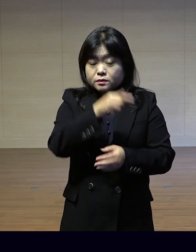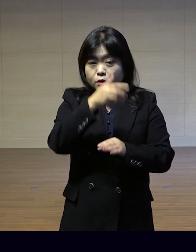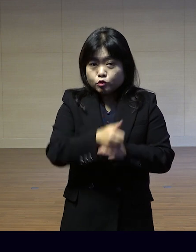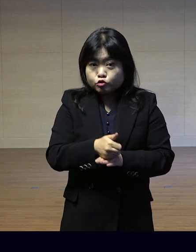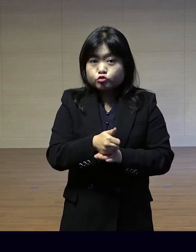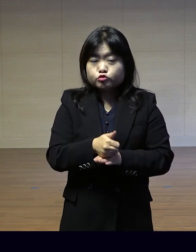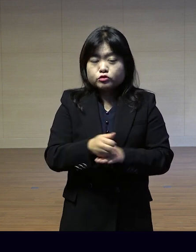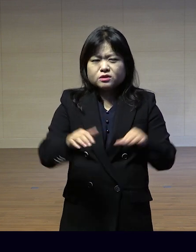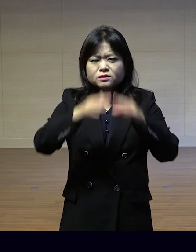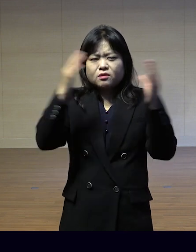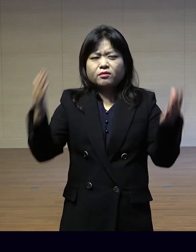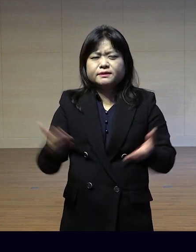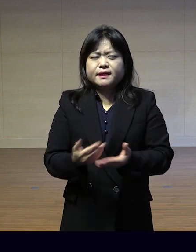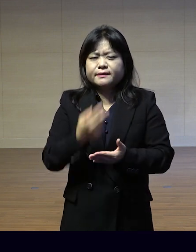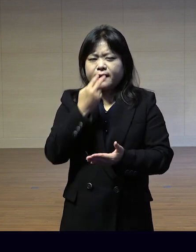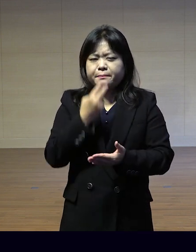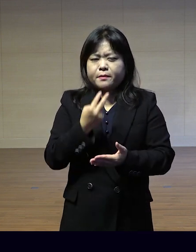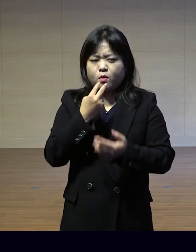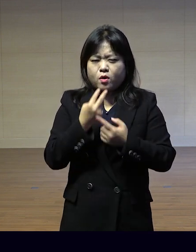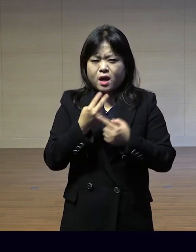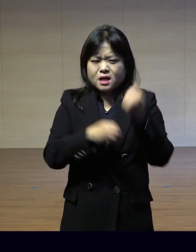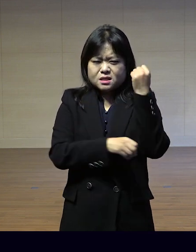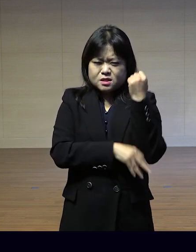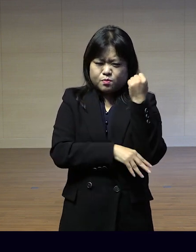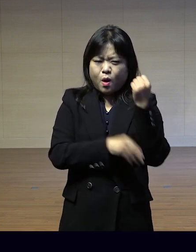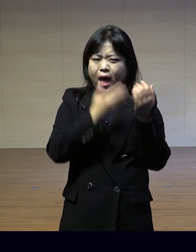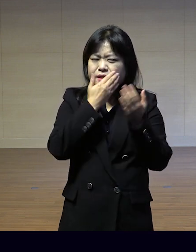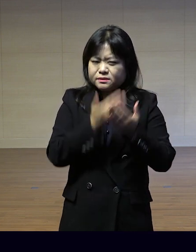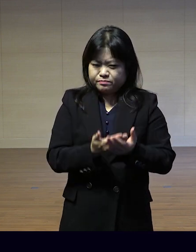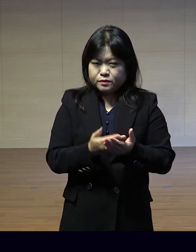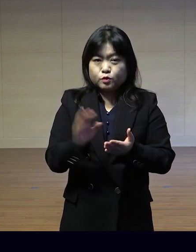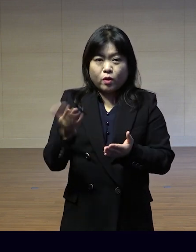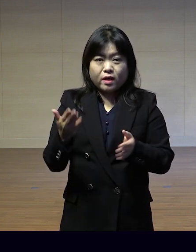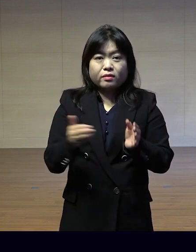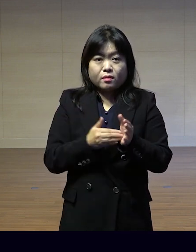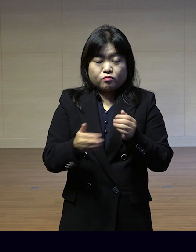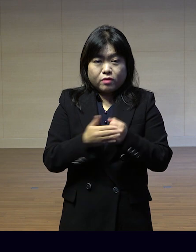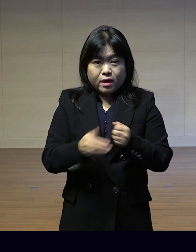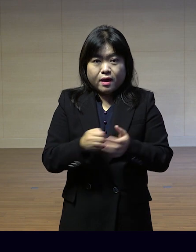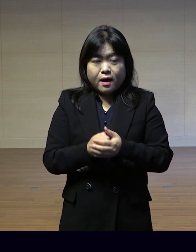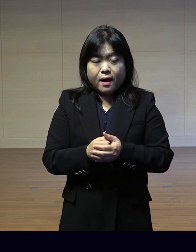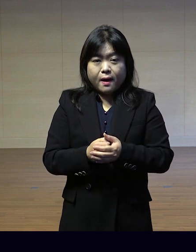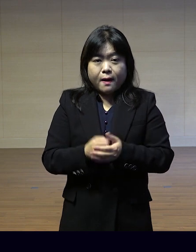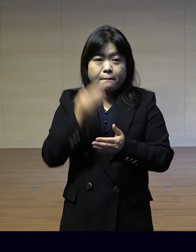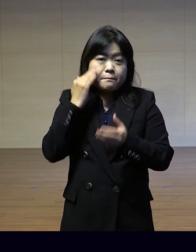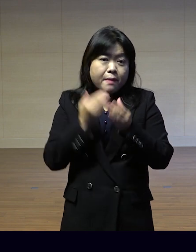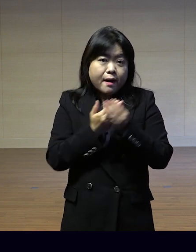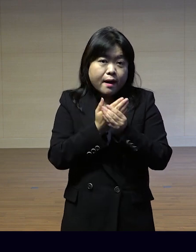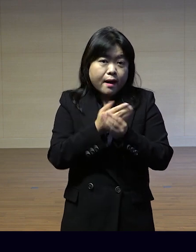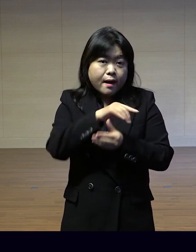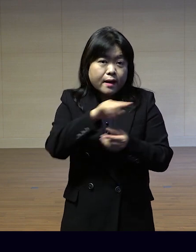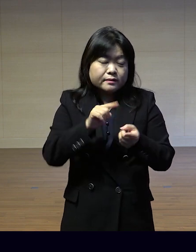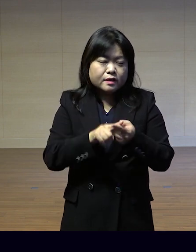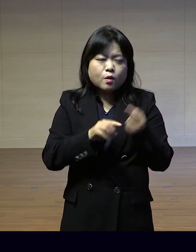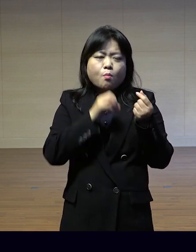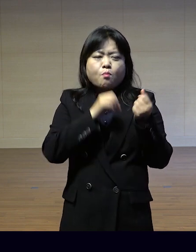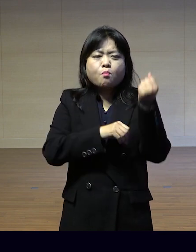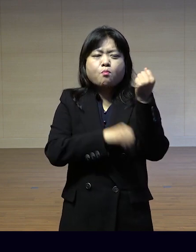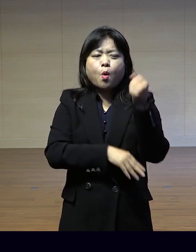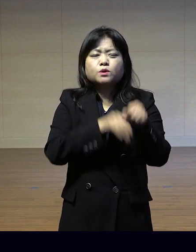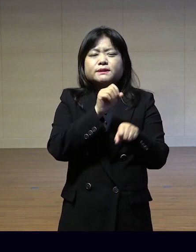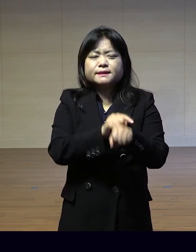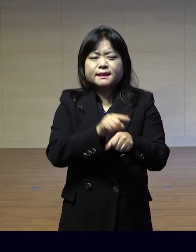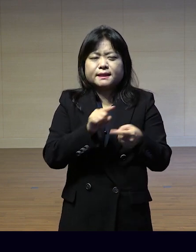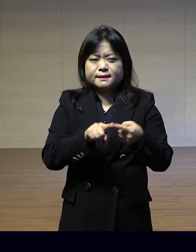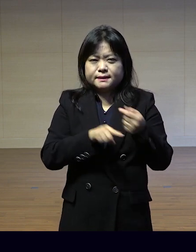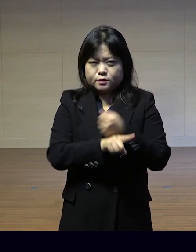결국 전체 생명체의 근본 핵심을 이루는 것이기 때문에 그 맹아라고 하는 것이 본질이란 뜻으로 또